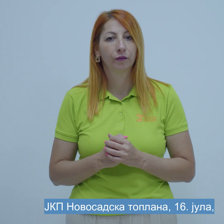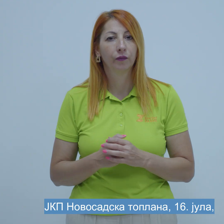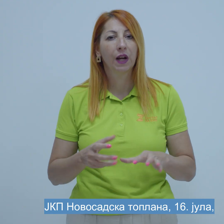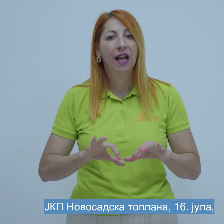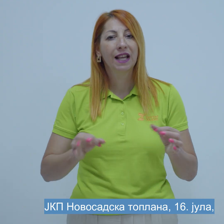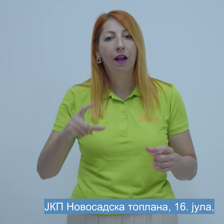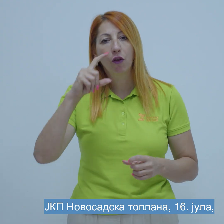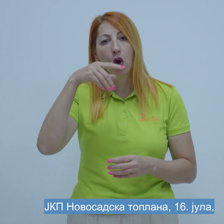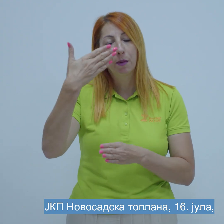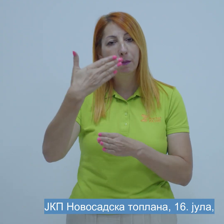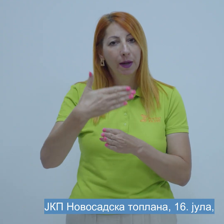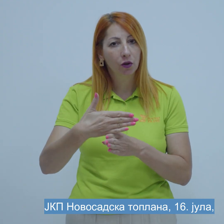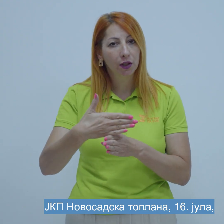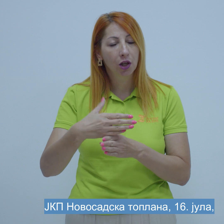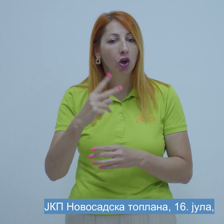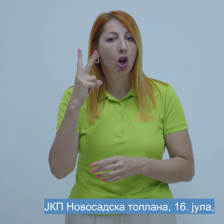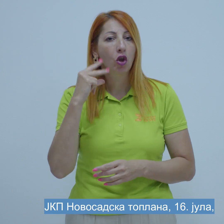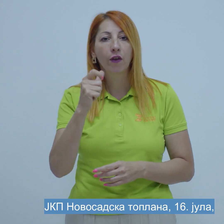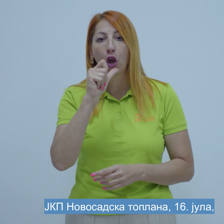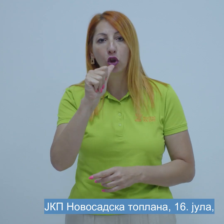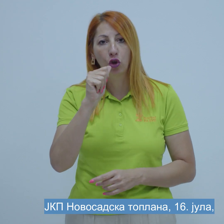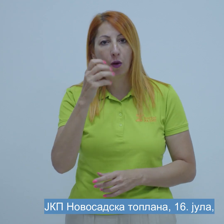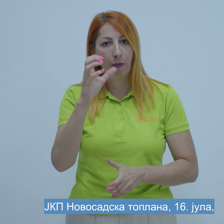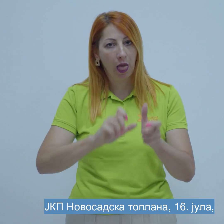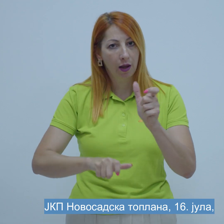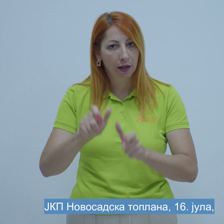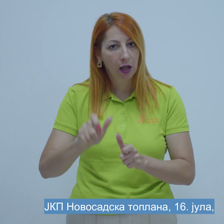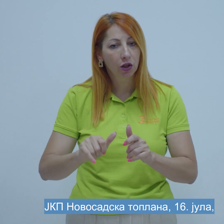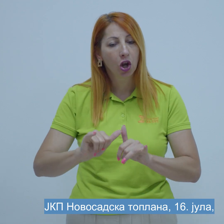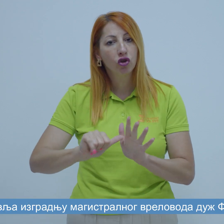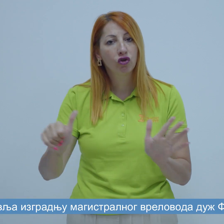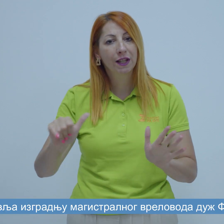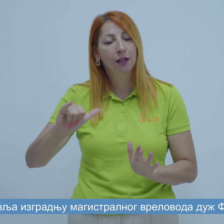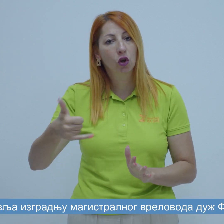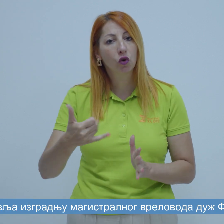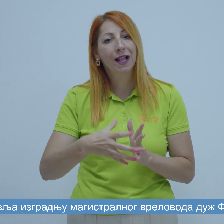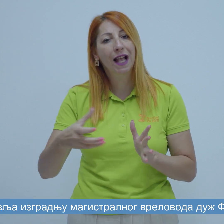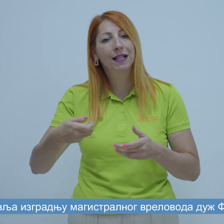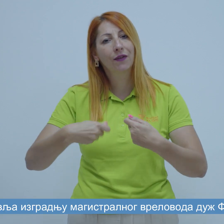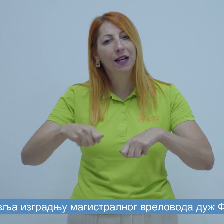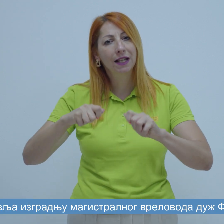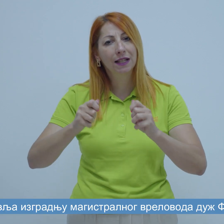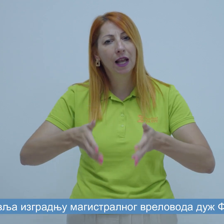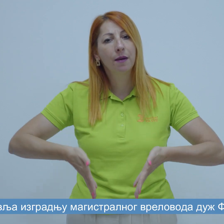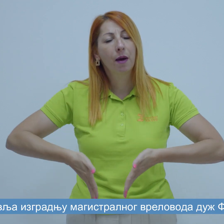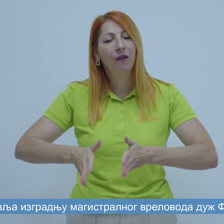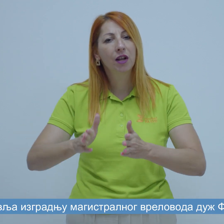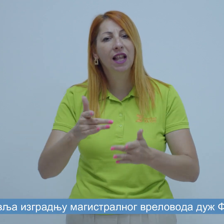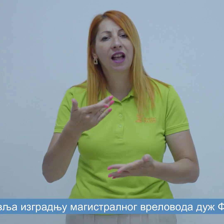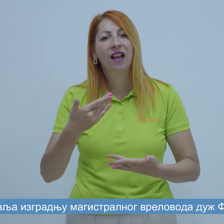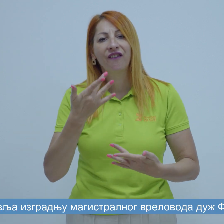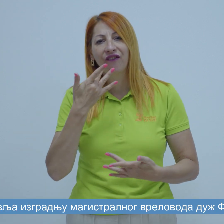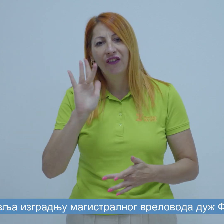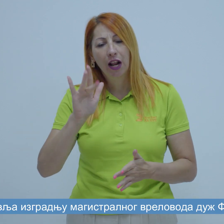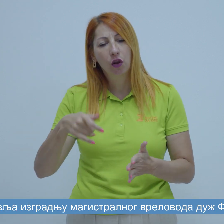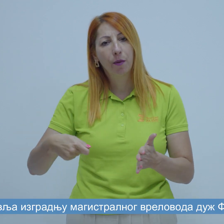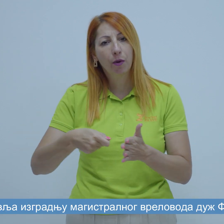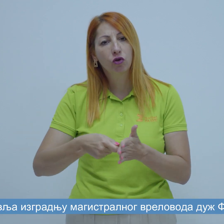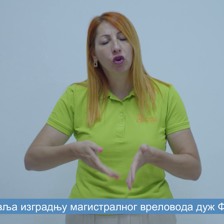Javno komunalno preduzeće Novosadska toplana 16. jula nastavlja izgradnju magistralnog vrelovoda duž Futoškog puta